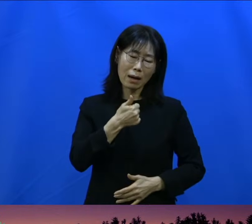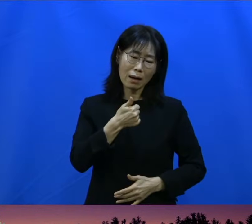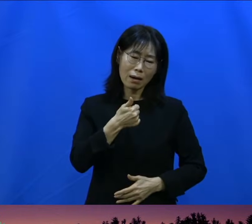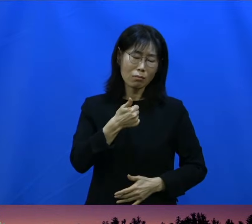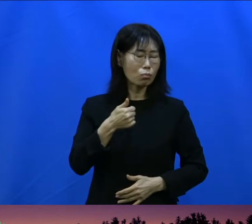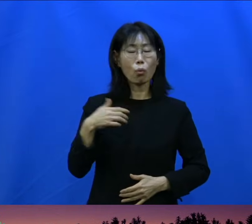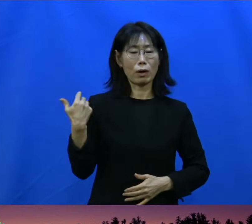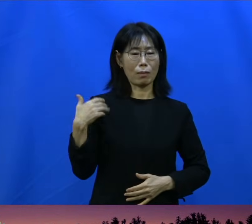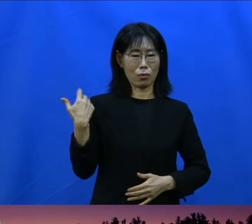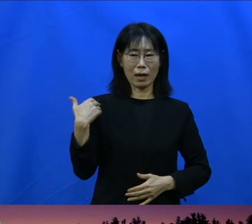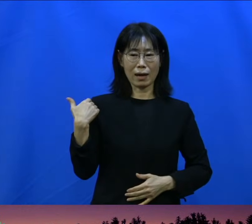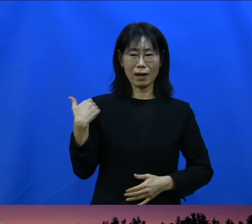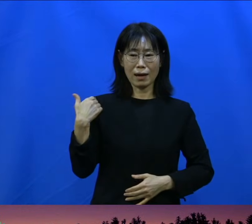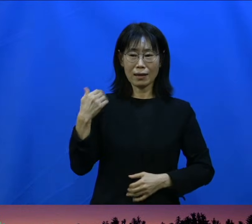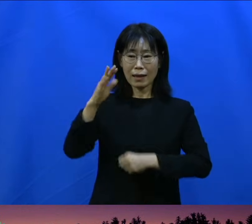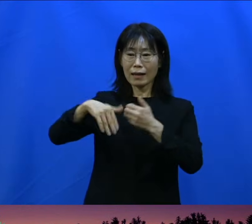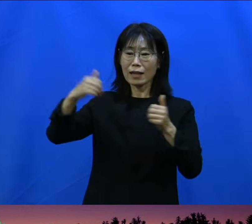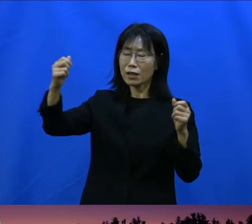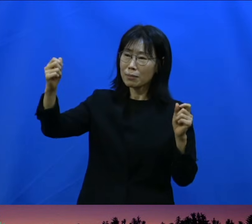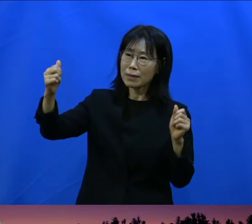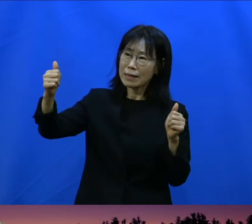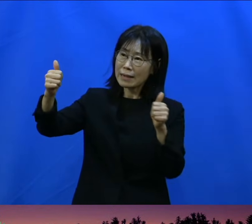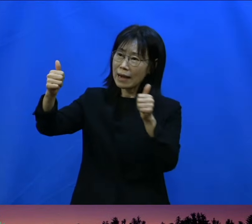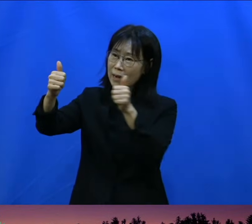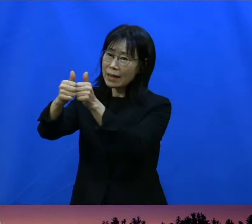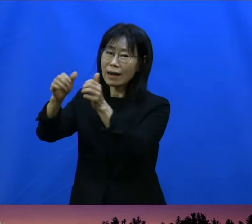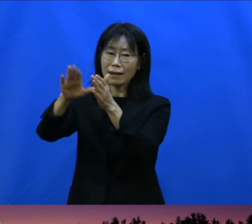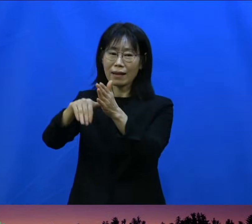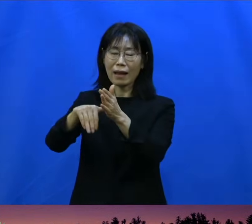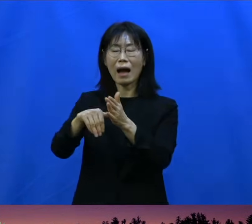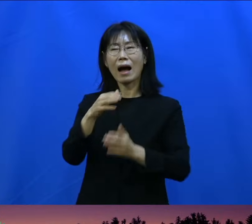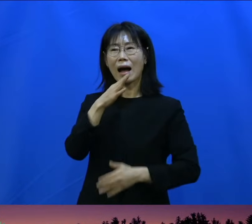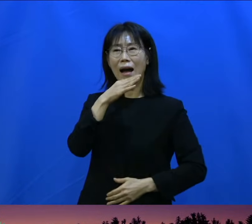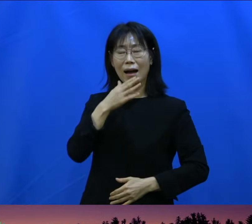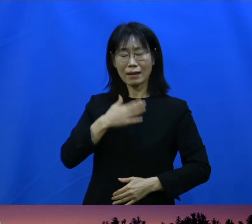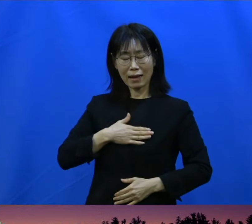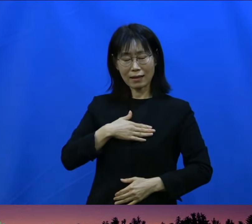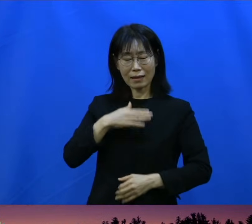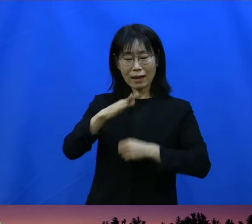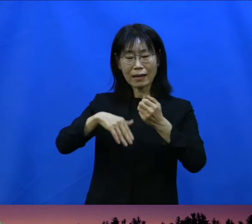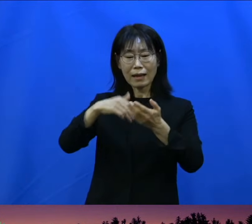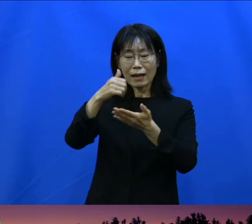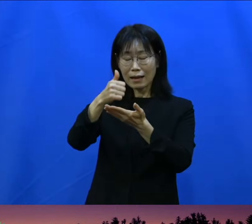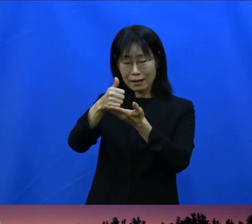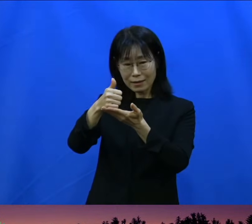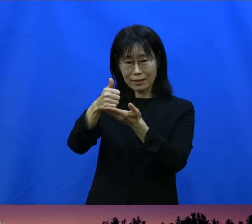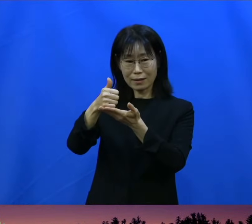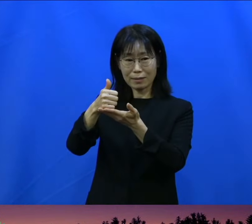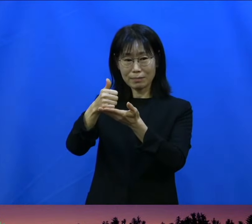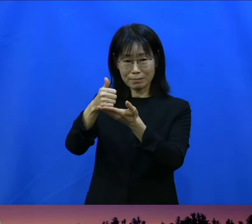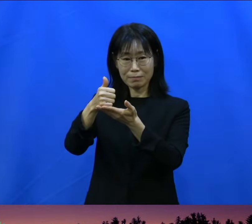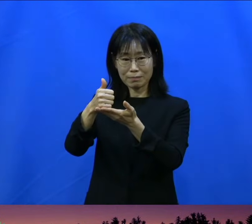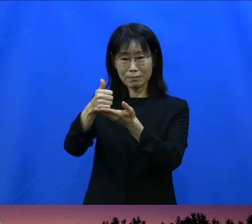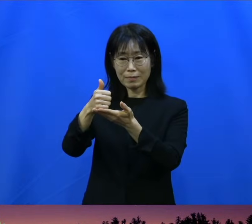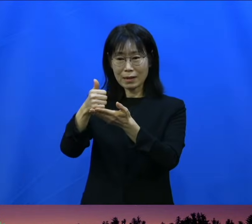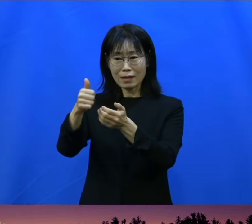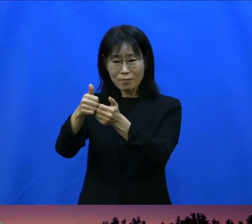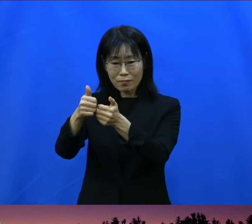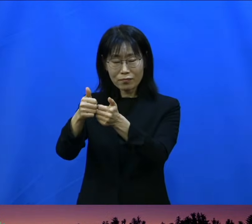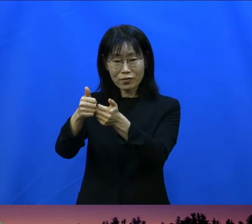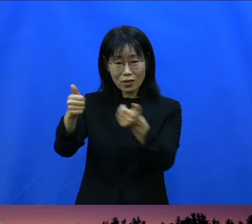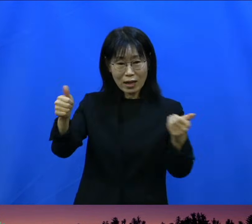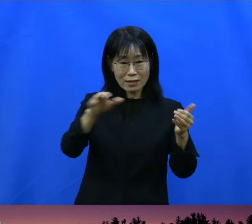자, 그때 이사야 탄식. 나는 입술이 부정한 사람이요, 나는 입술이 부정한 백성 중에 거주하면서